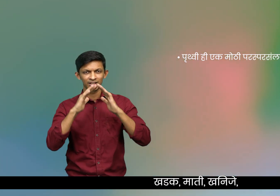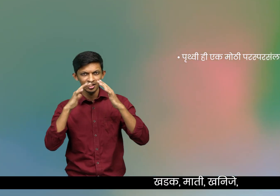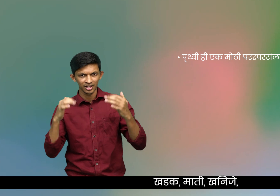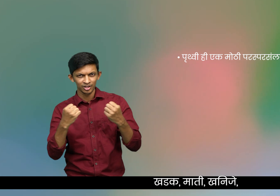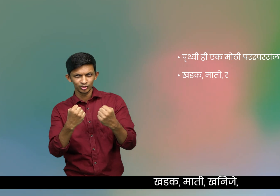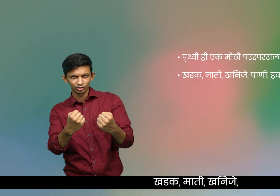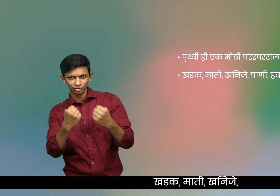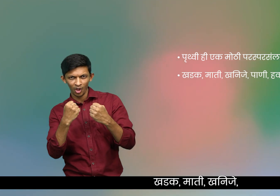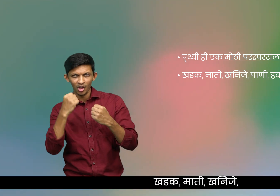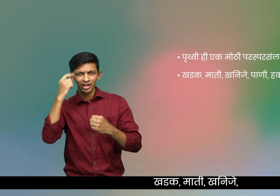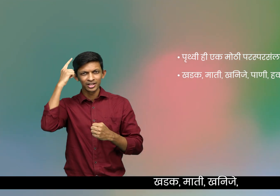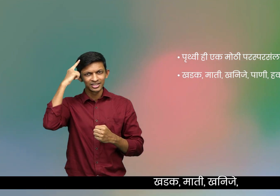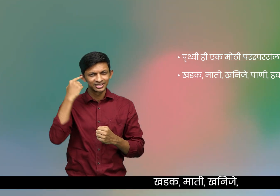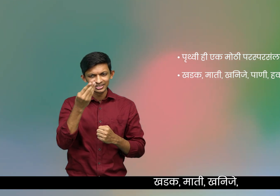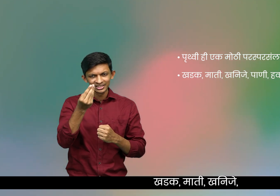खडक, माती, खनिजे,